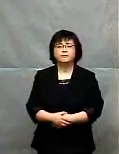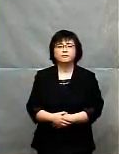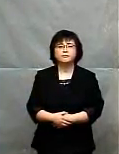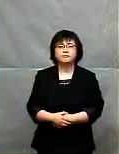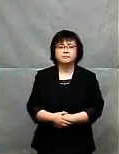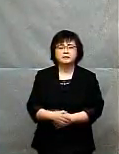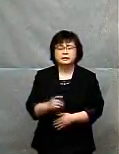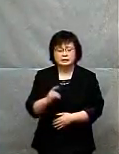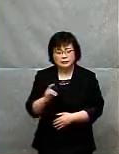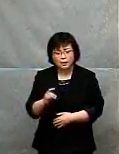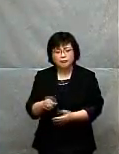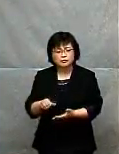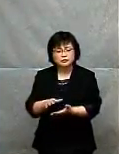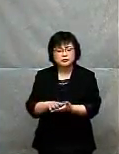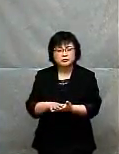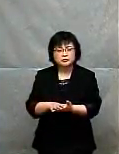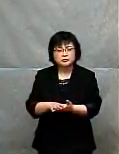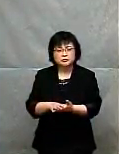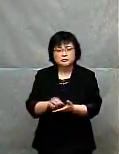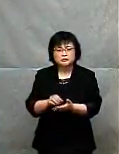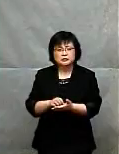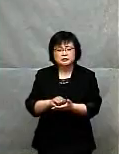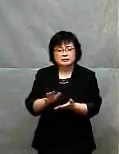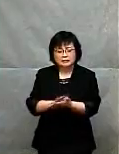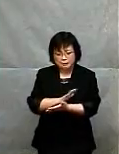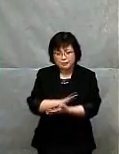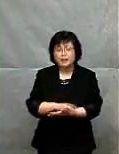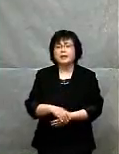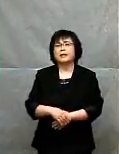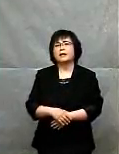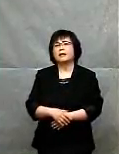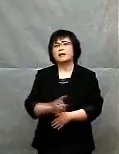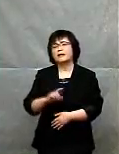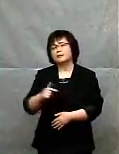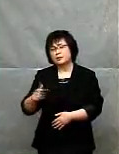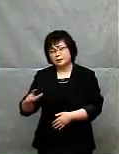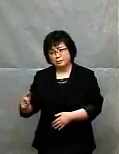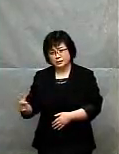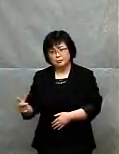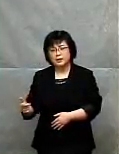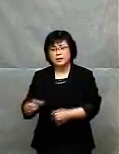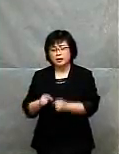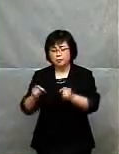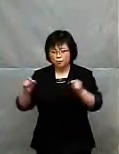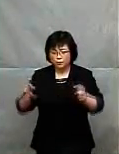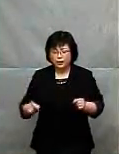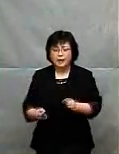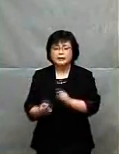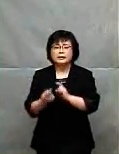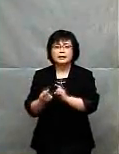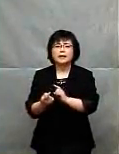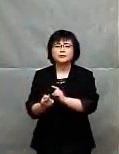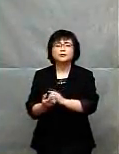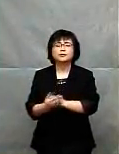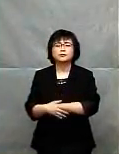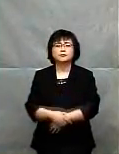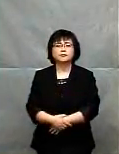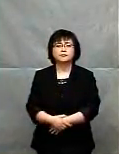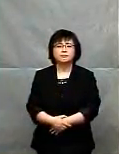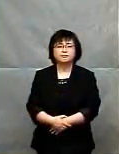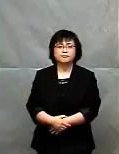疑惑解明でありましたり、さまざまな問題に対する